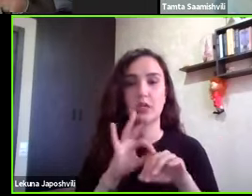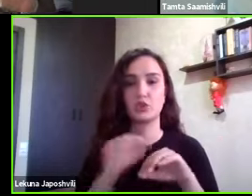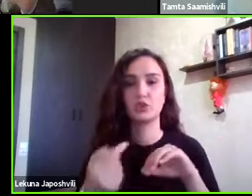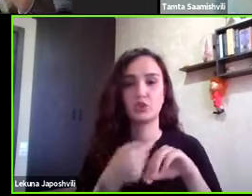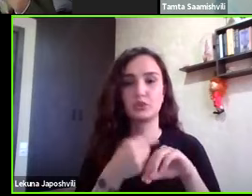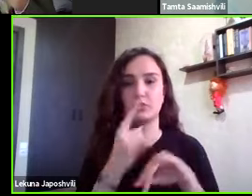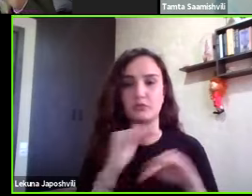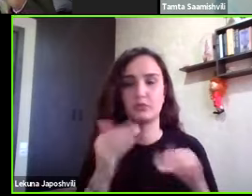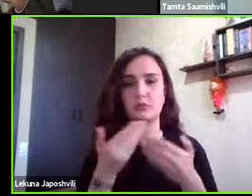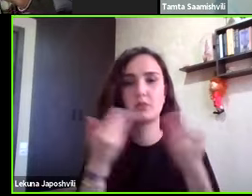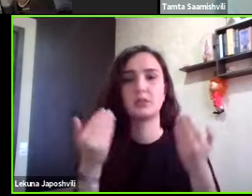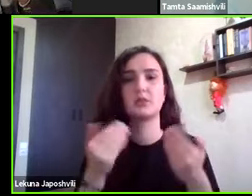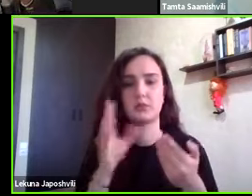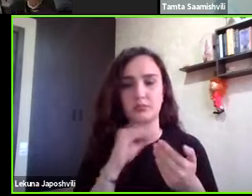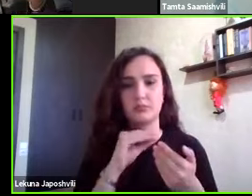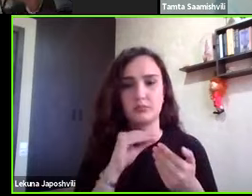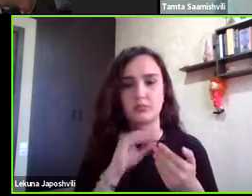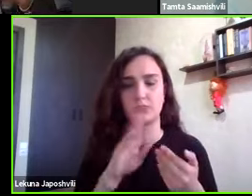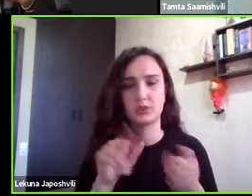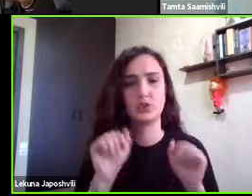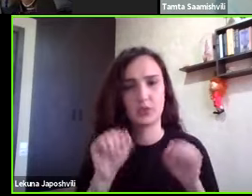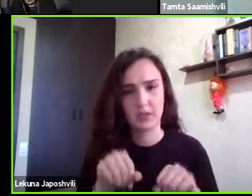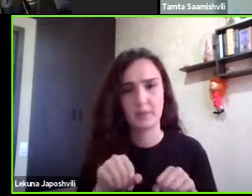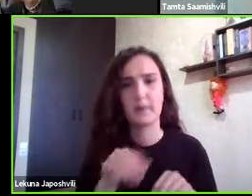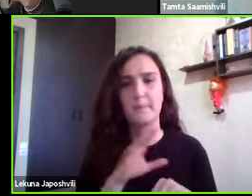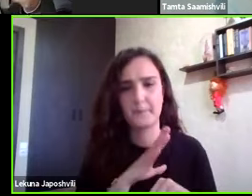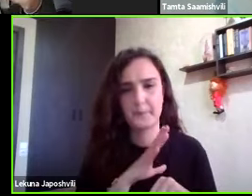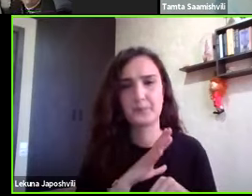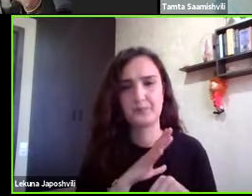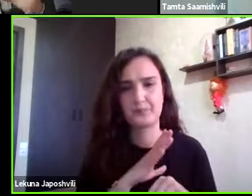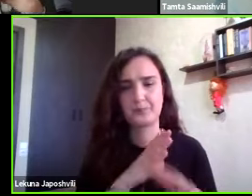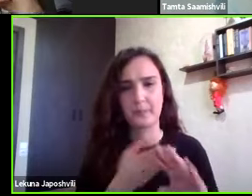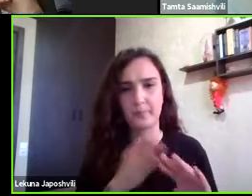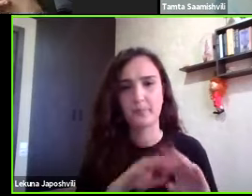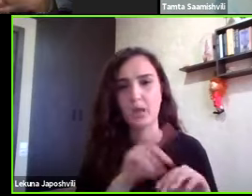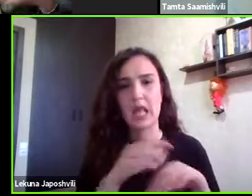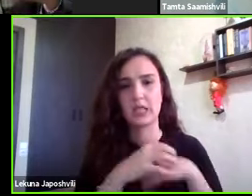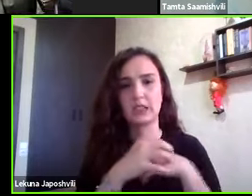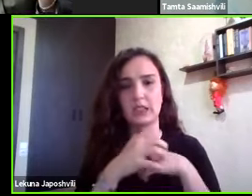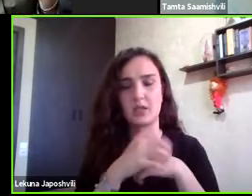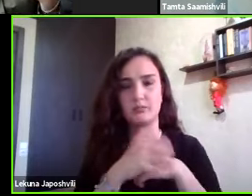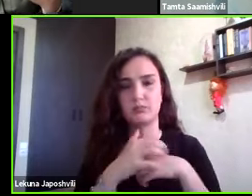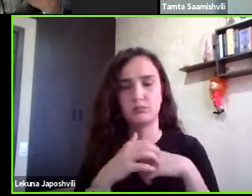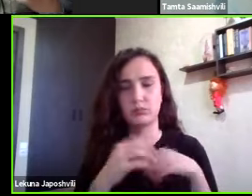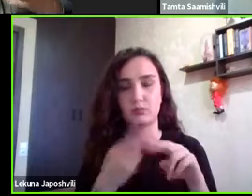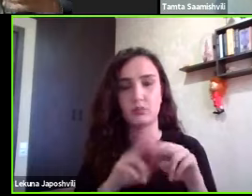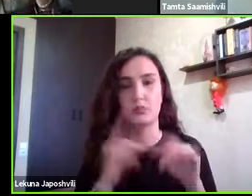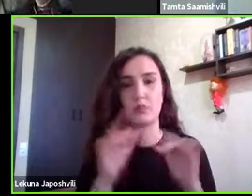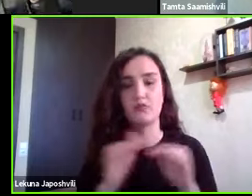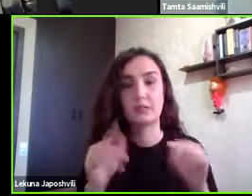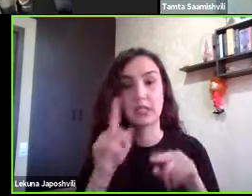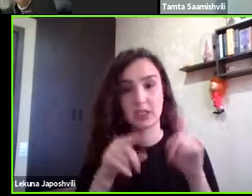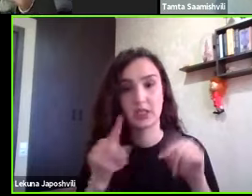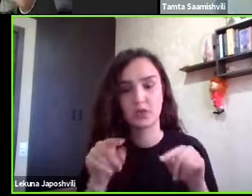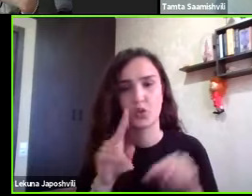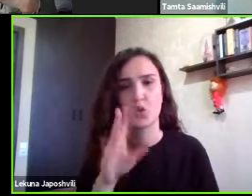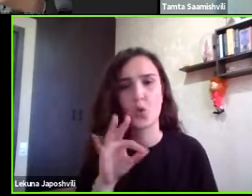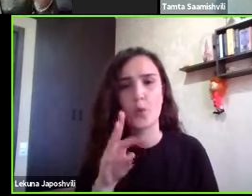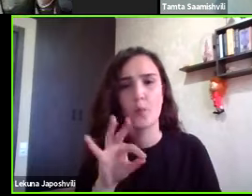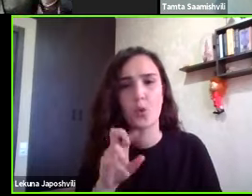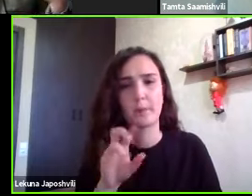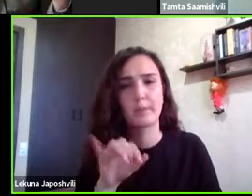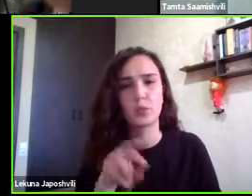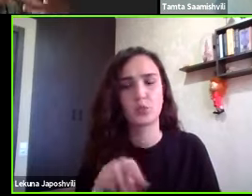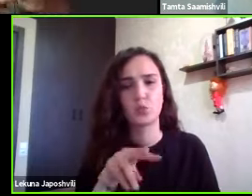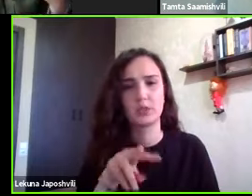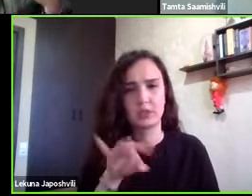ძალიან მარტივად ხდება და შეიძლება გამოიწვიოს ალერგიები. და ამჩვენ ბავშვებს ხანდახან ესეთ კომორბიდული დაავადებები აქვს